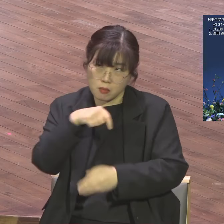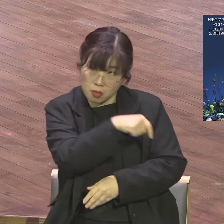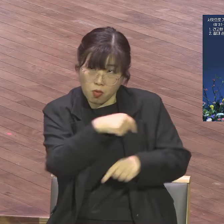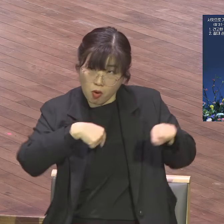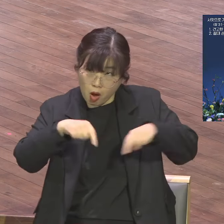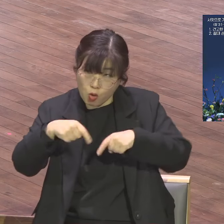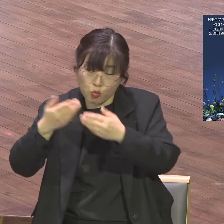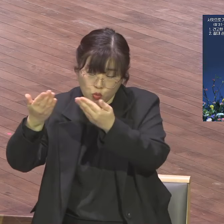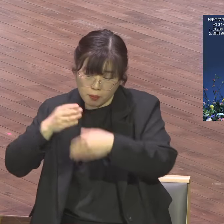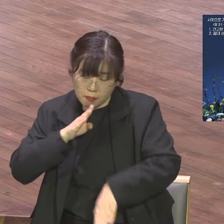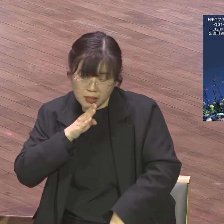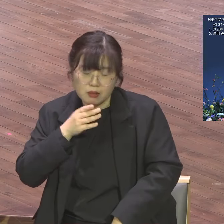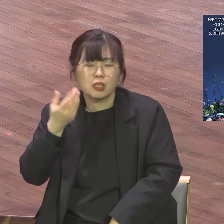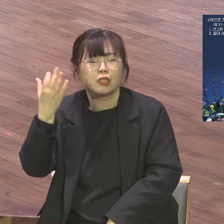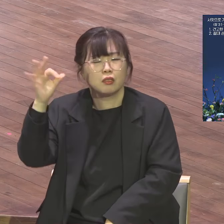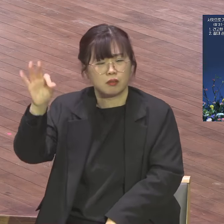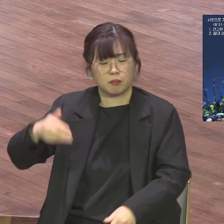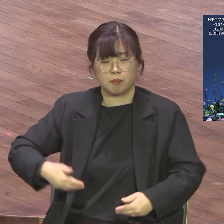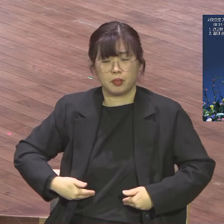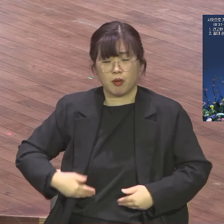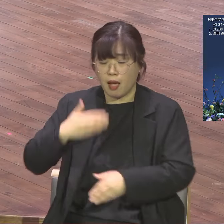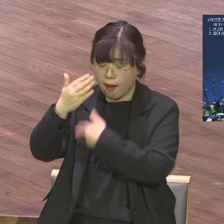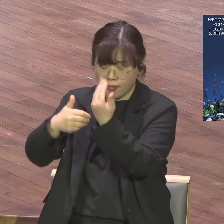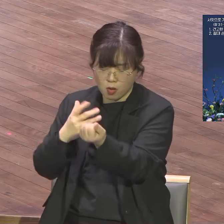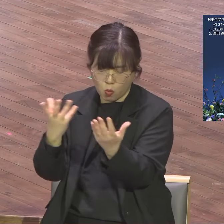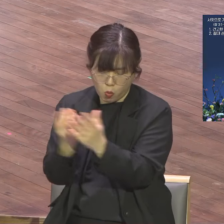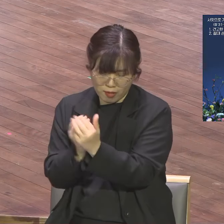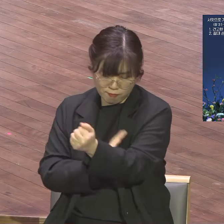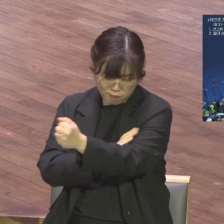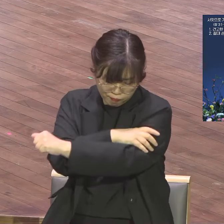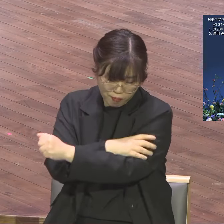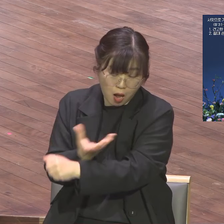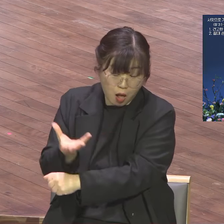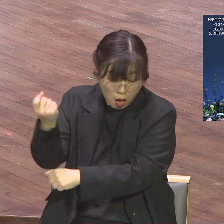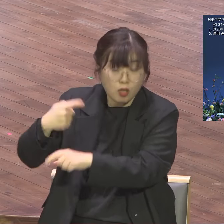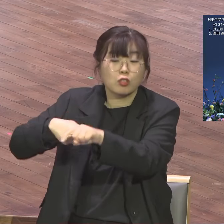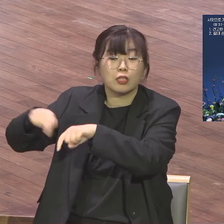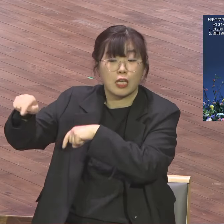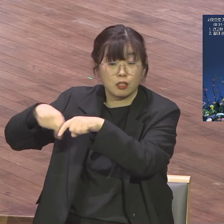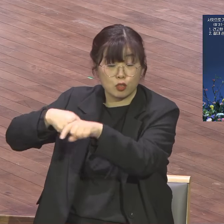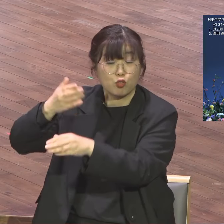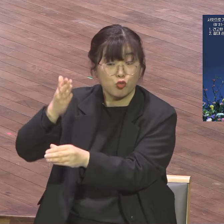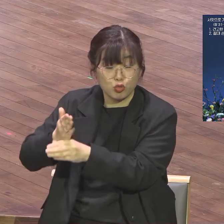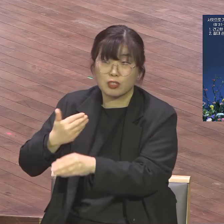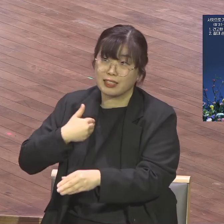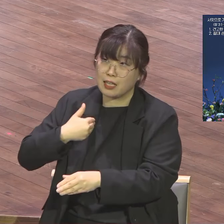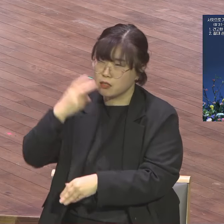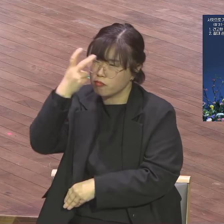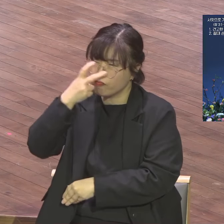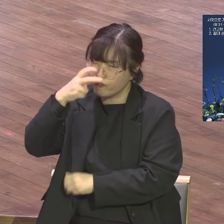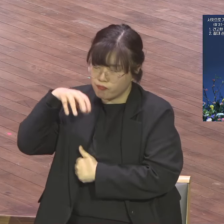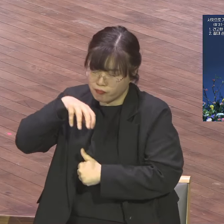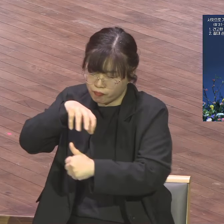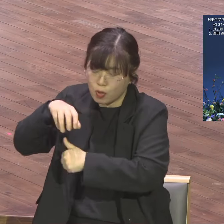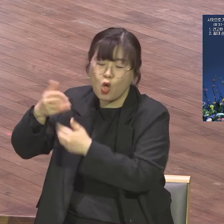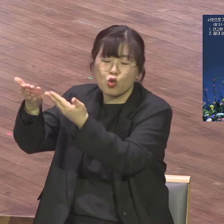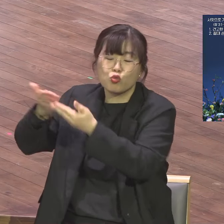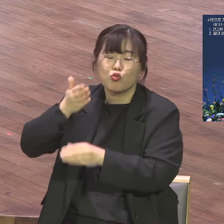속에서 하나님의 절대 주권을 믿고 영적 적용해라.